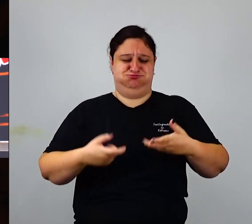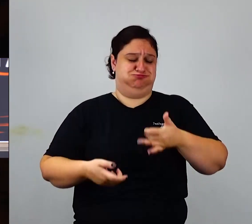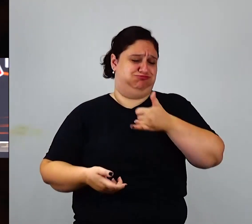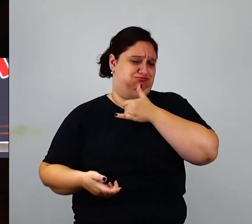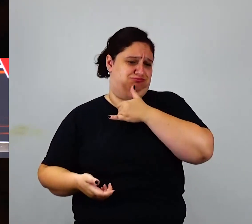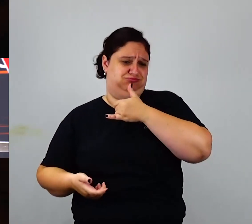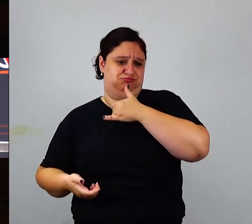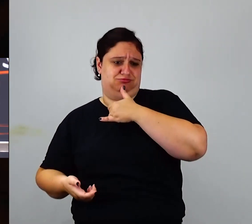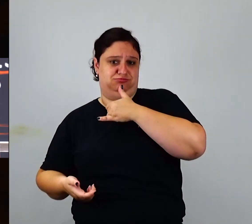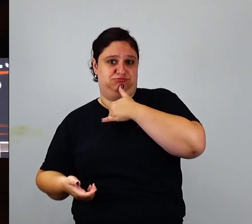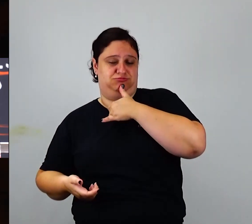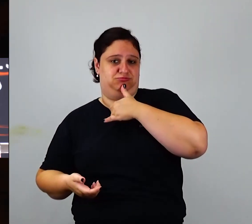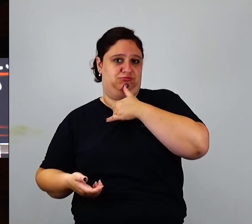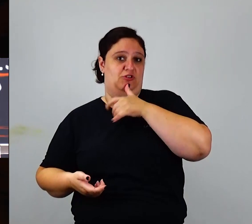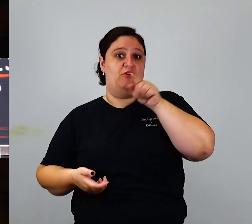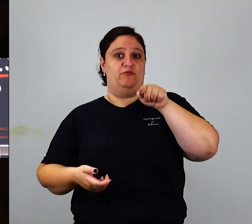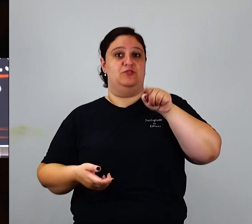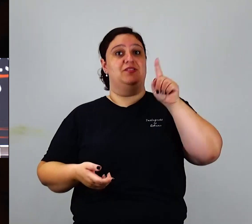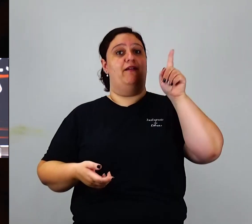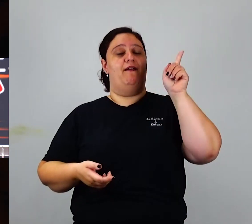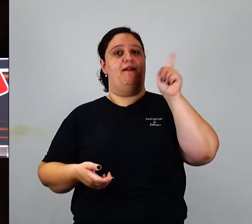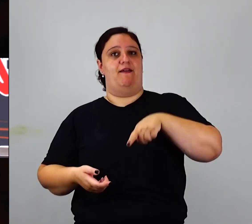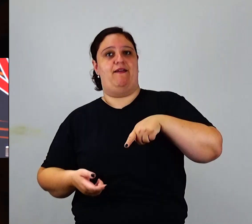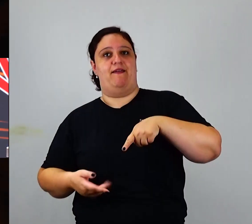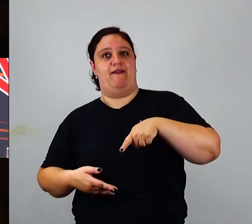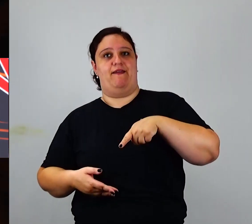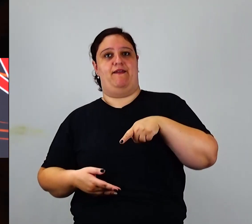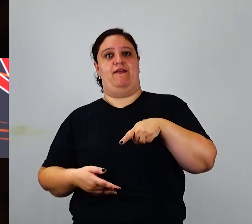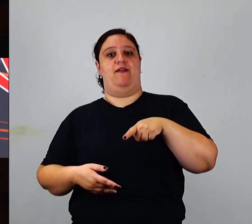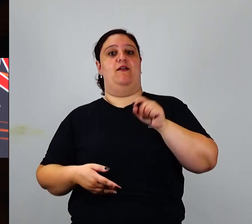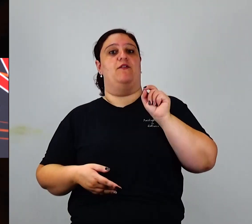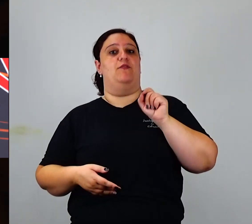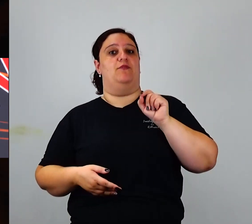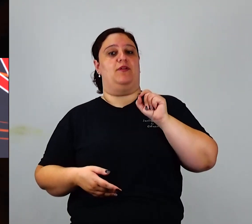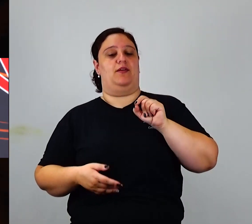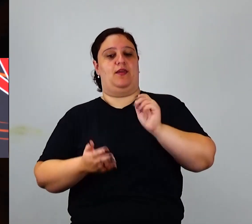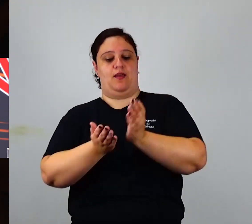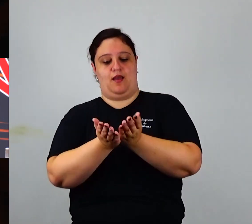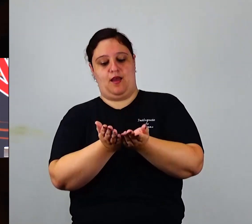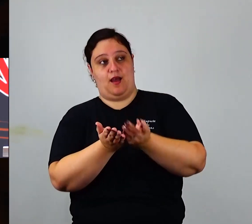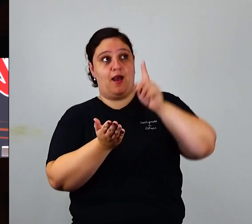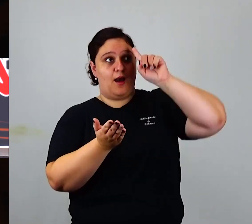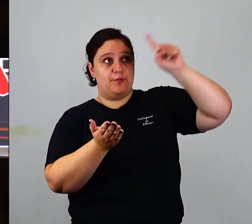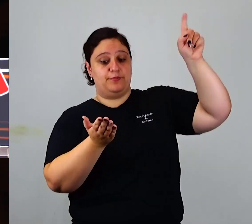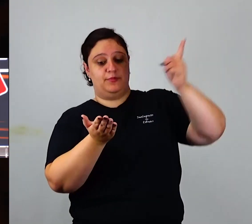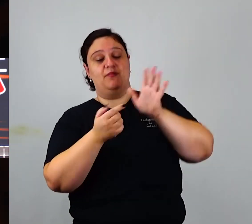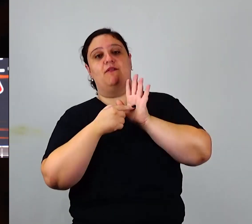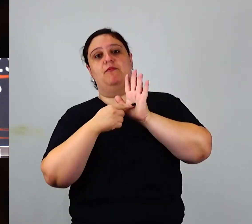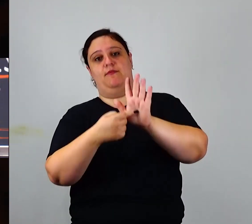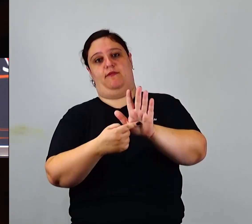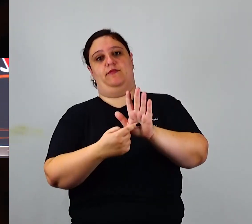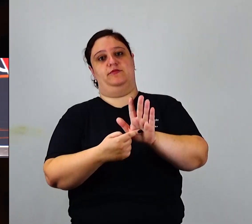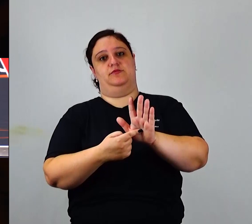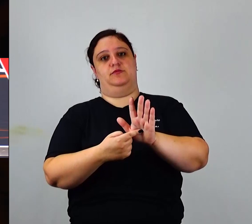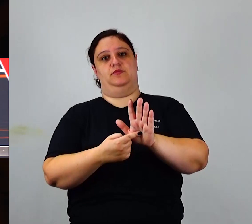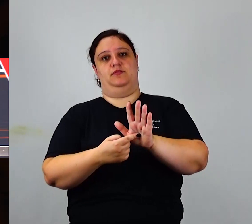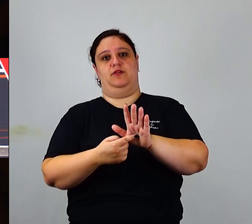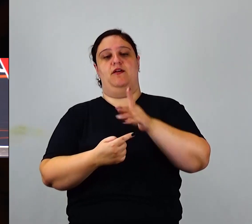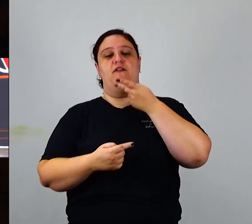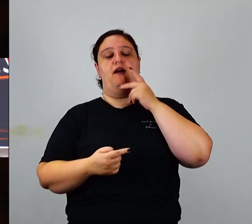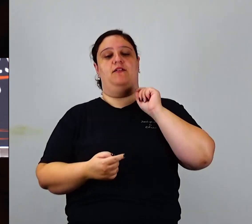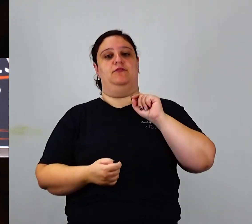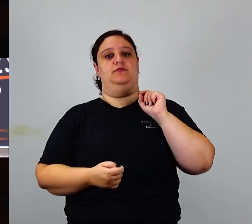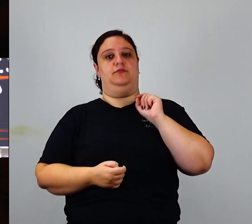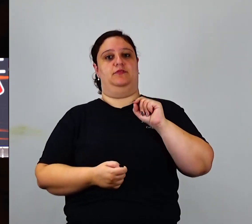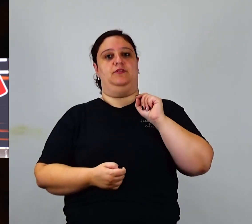que você é. Você é o que a Bíblia diz que você é. E a Bíblia